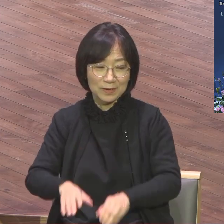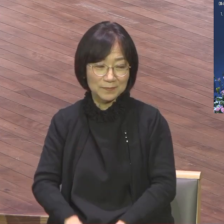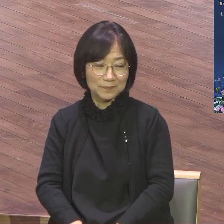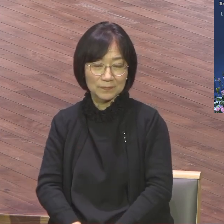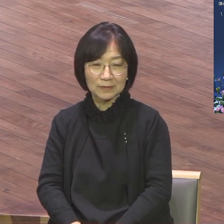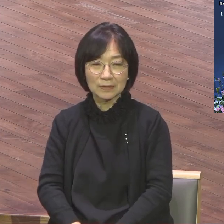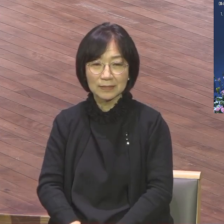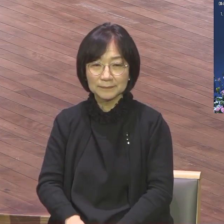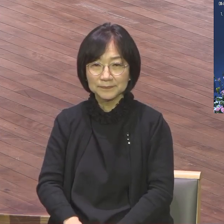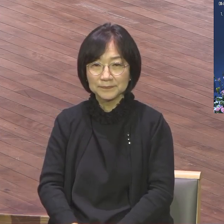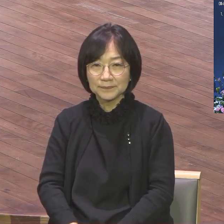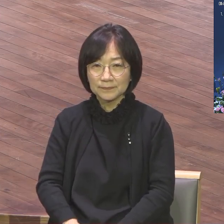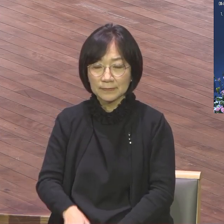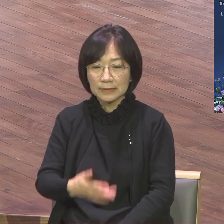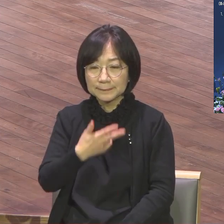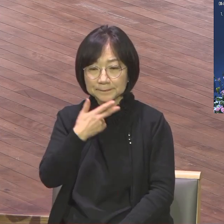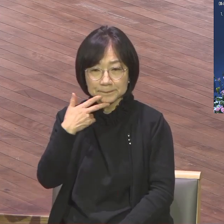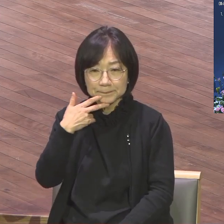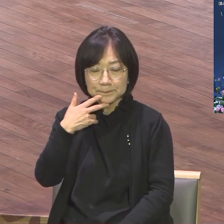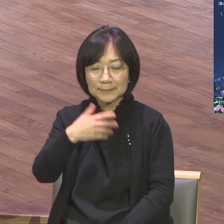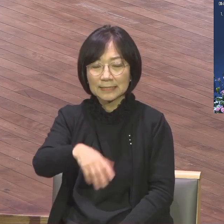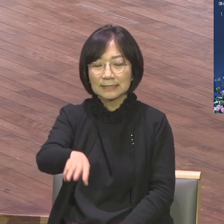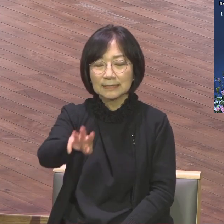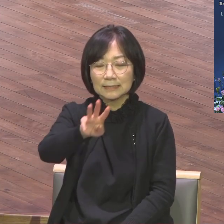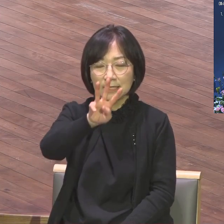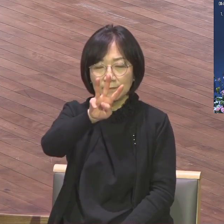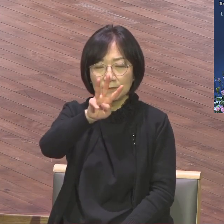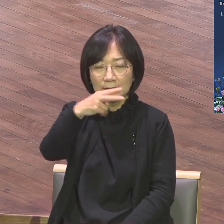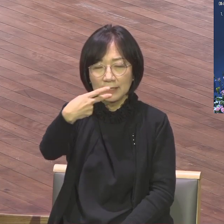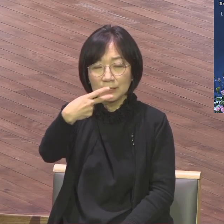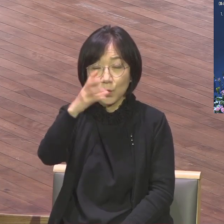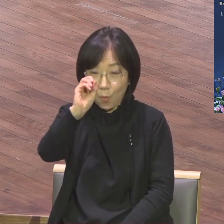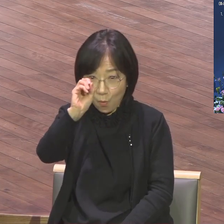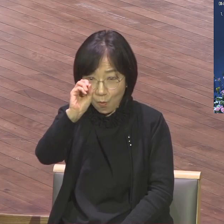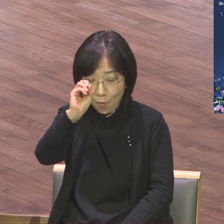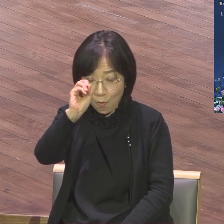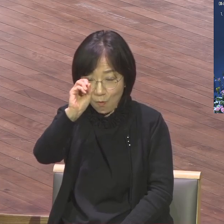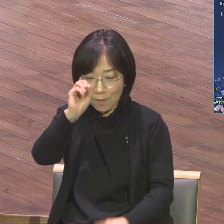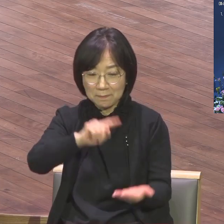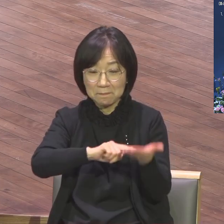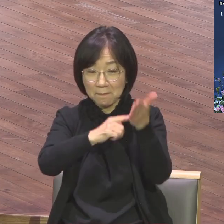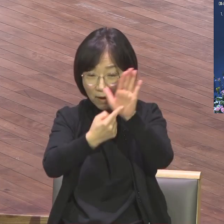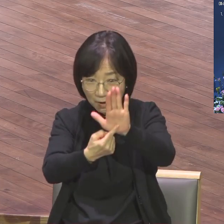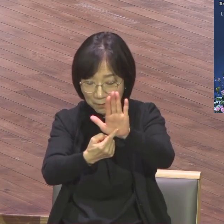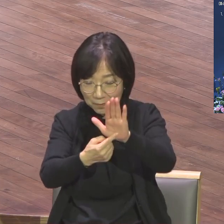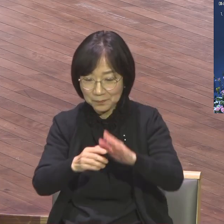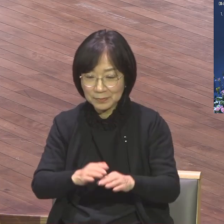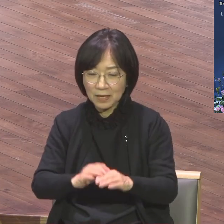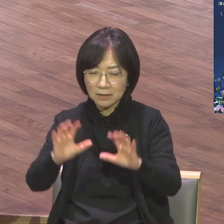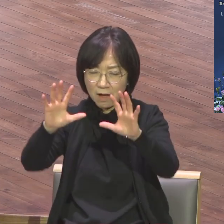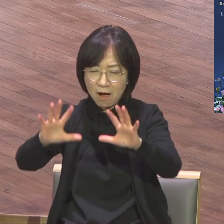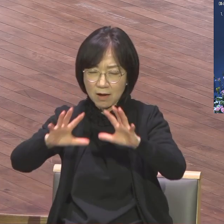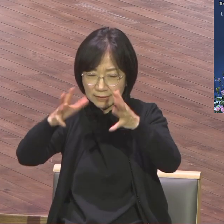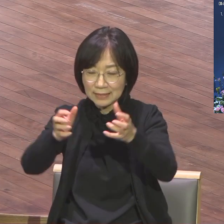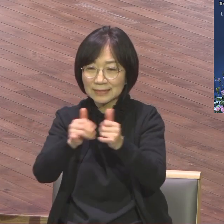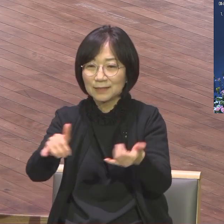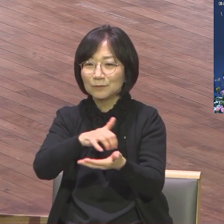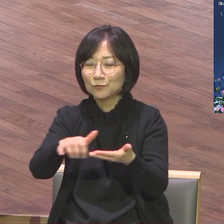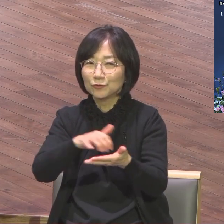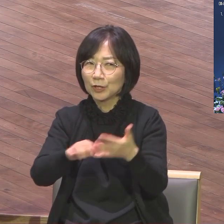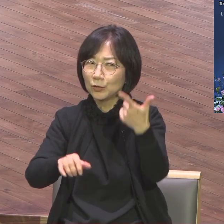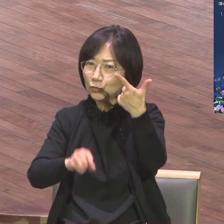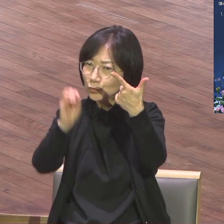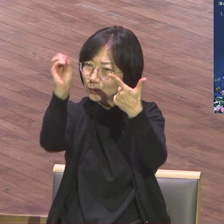보건기구 WHO가 발표한 내용에 따르면 전 세계 인구의 6% 정도인